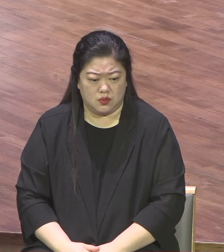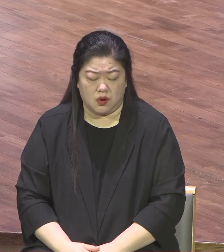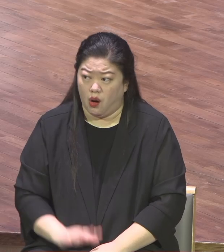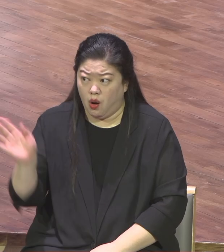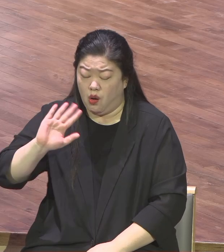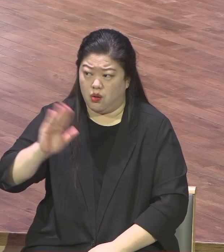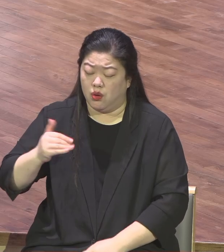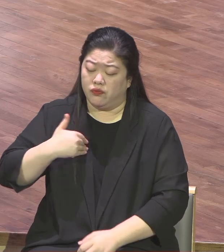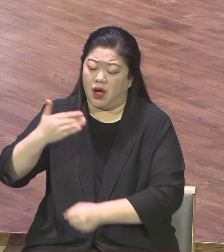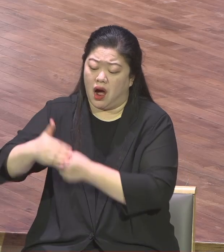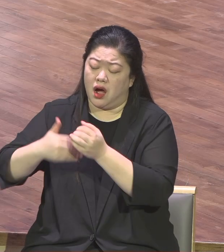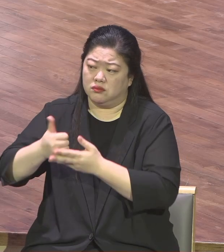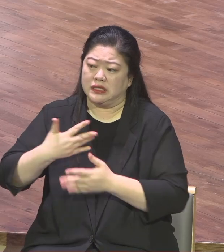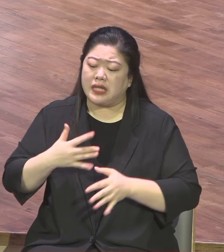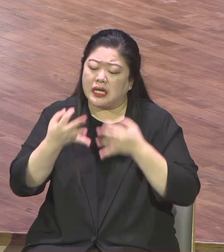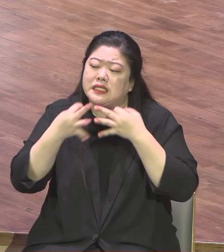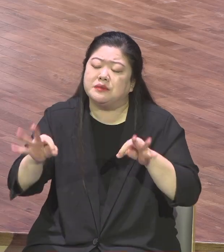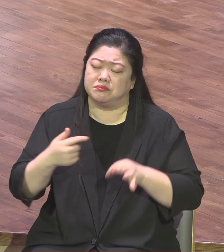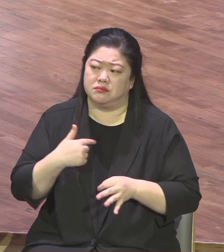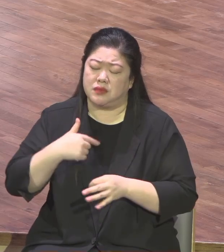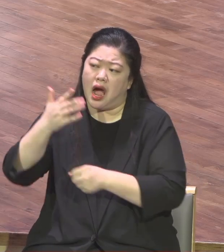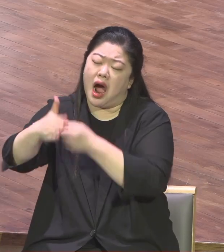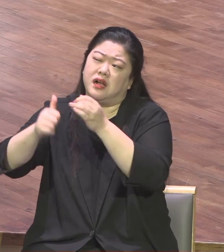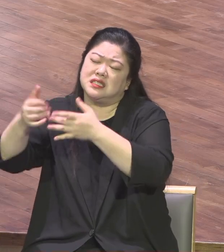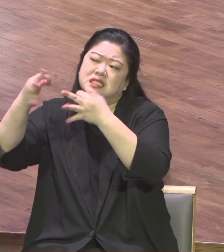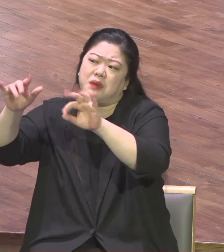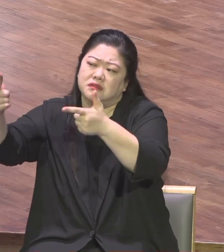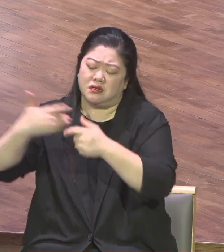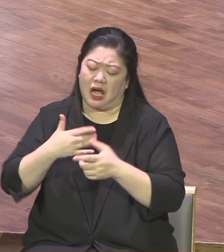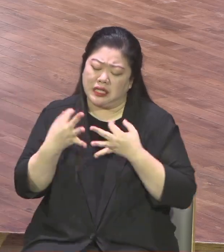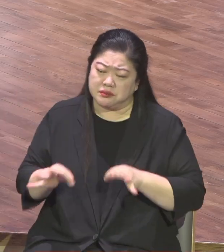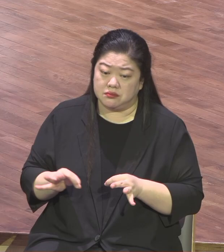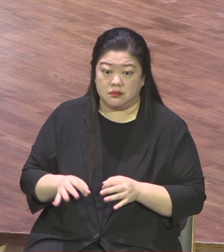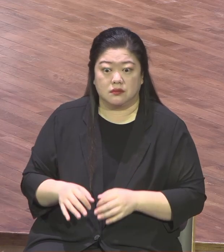아니에요. 예수 믿는 순간에 여러분 재창조,